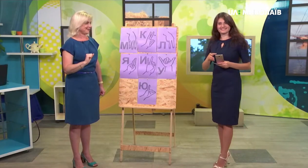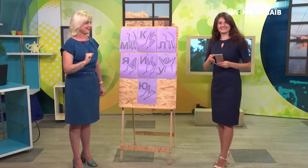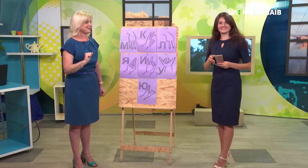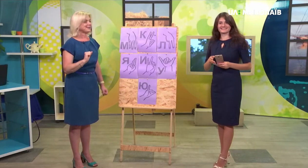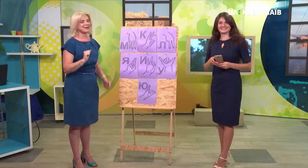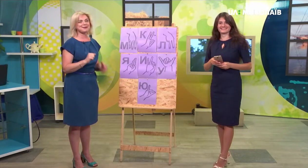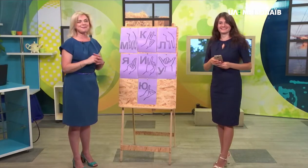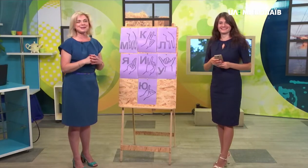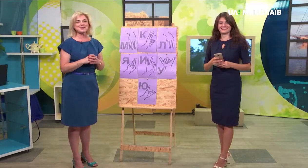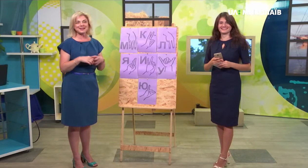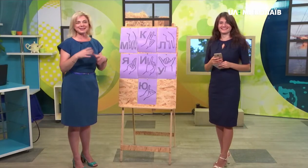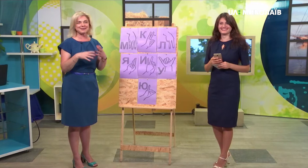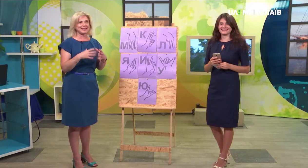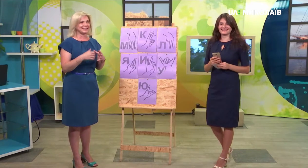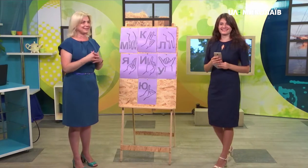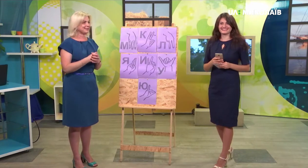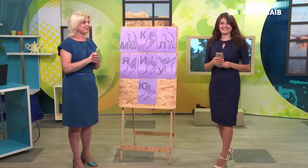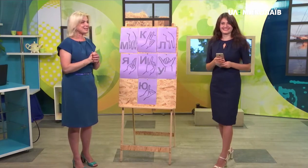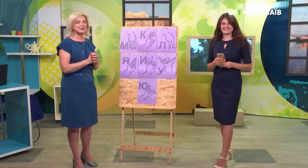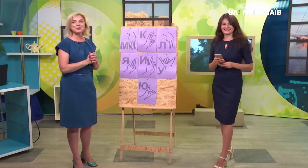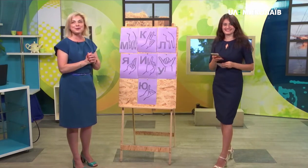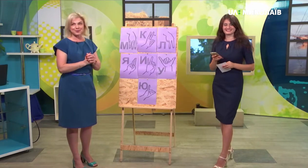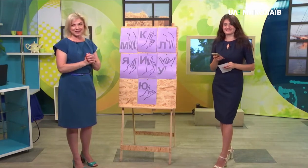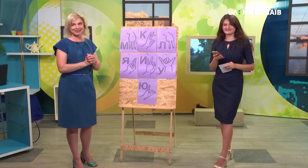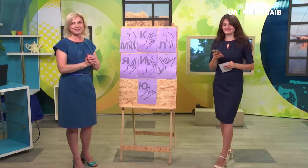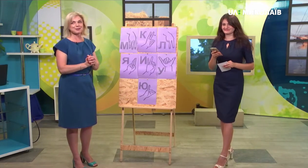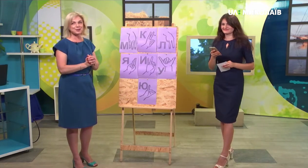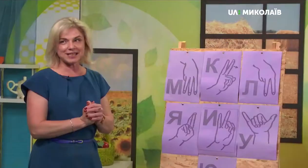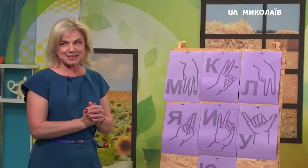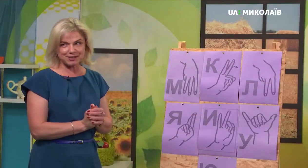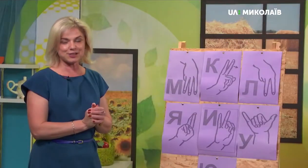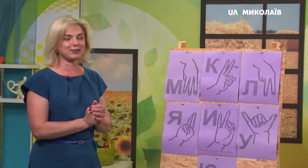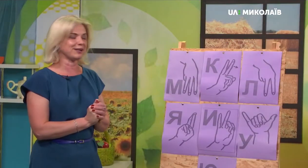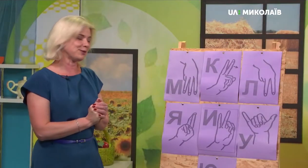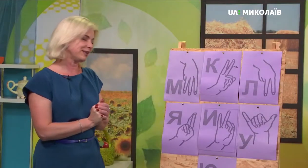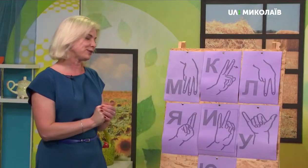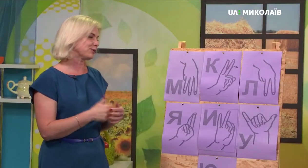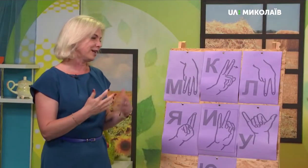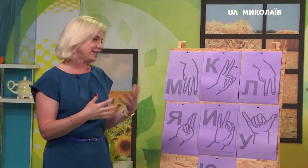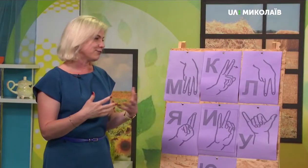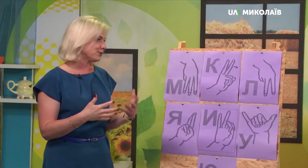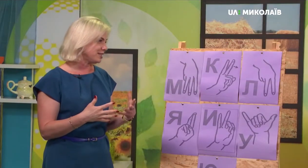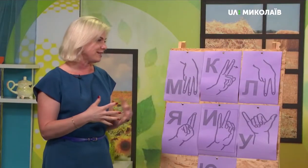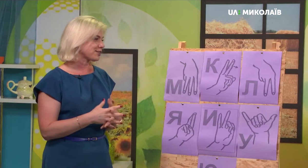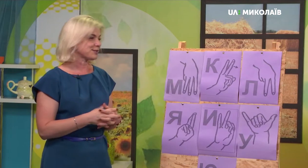Ну, треба працювати над пластикою рук. Трошки незвично для людей, хто не володіє жестовою,